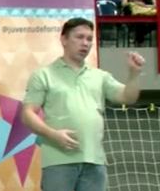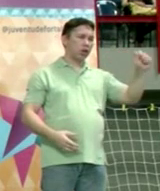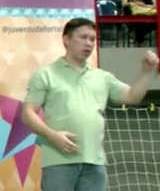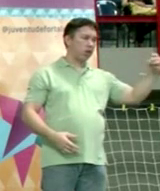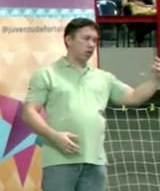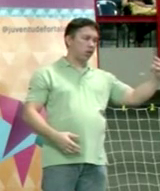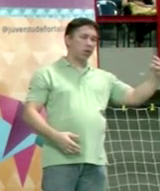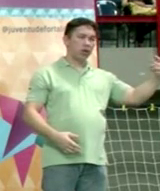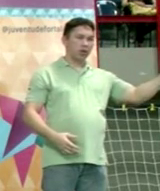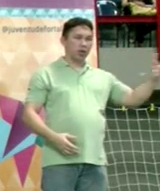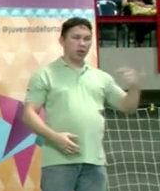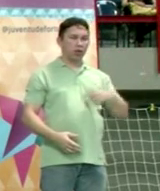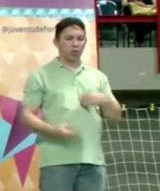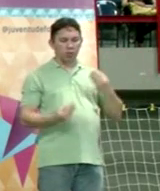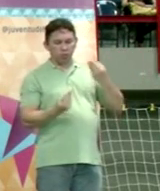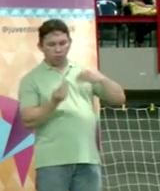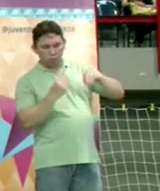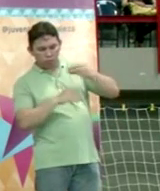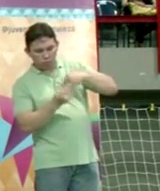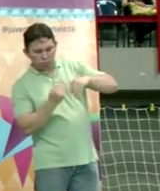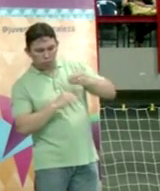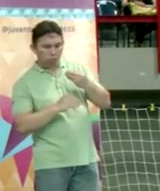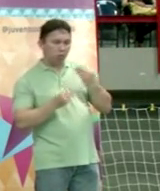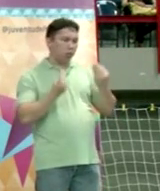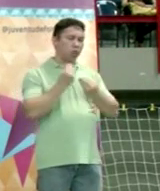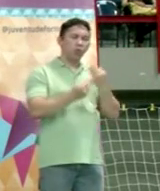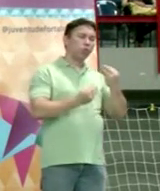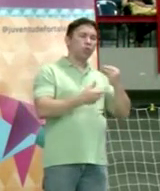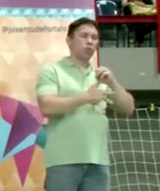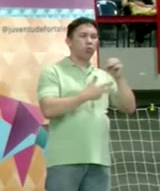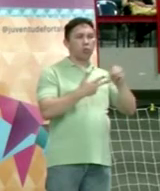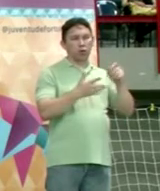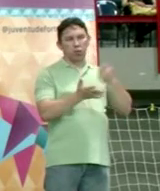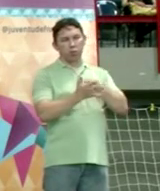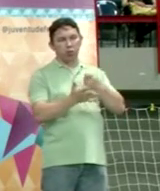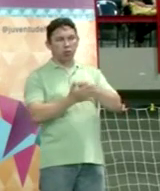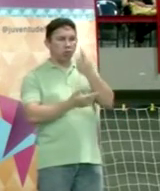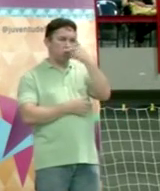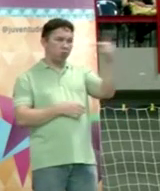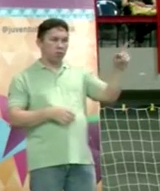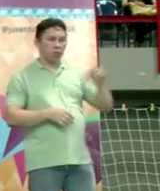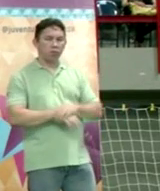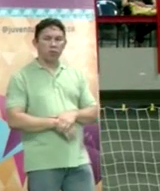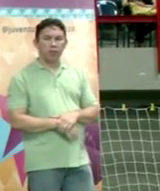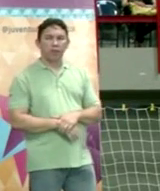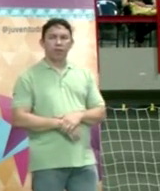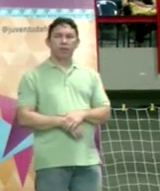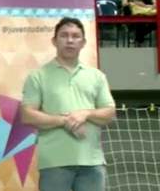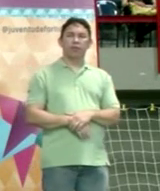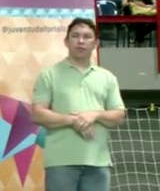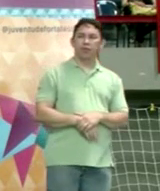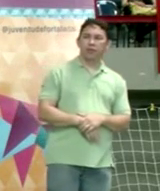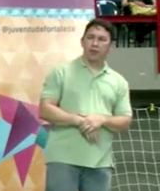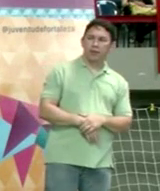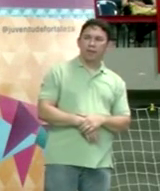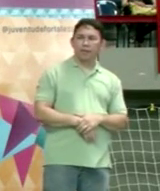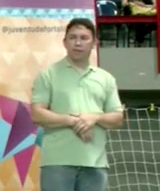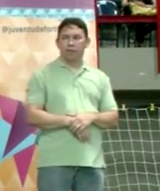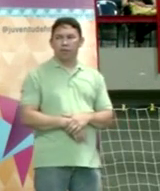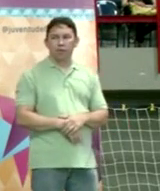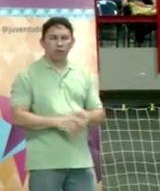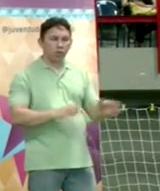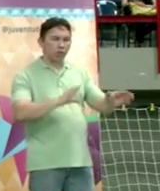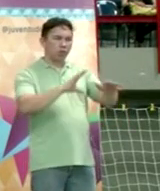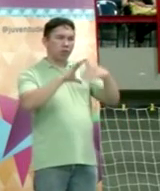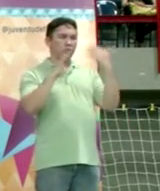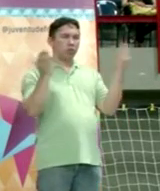eu mostro todas as reações que ocorrem e como o Enem pode cobrar isso aí de vocês. Então, se você não recebeu esse materialzinho, me manda